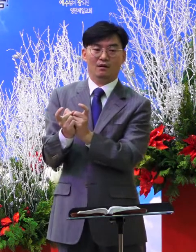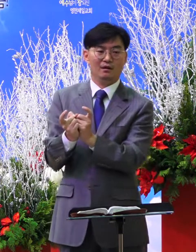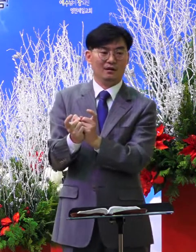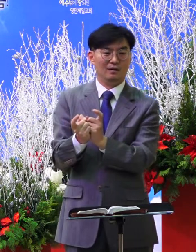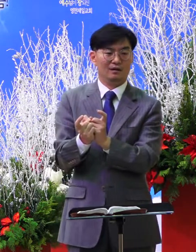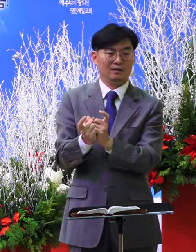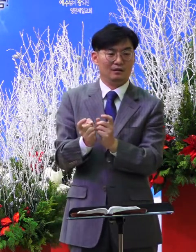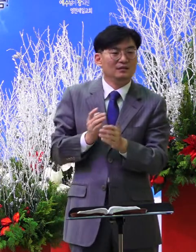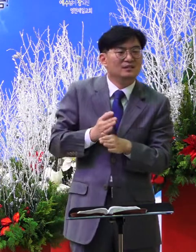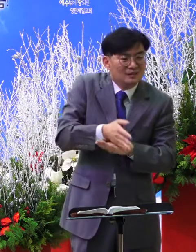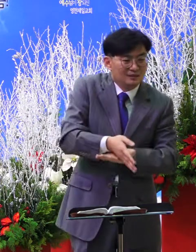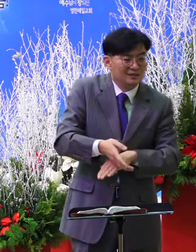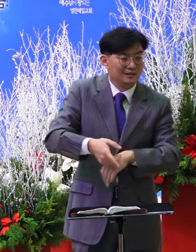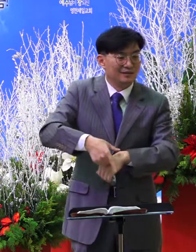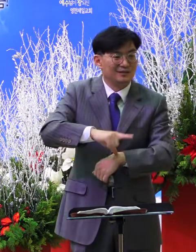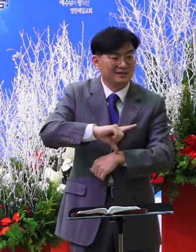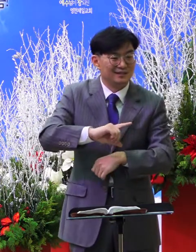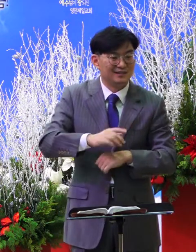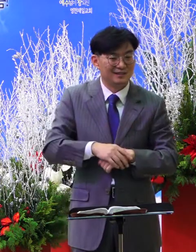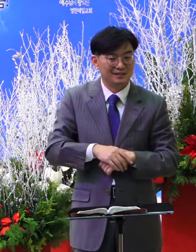갑자기 오실 것입니다.